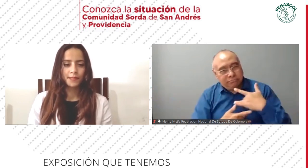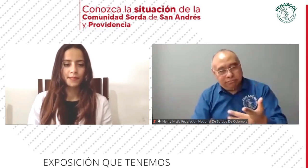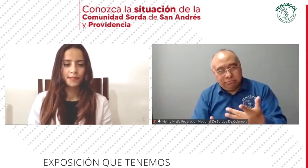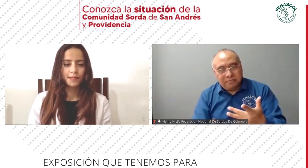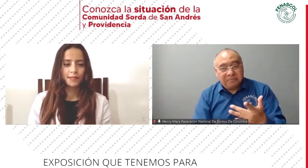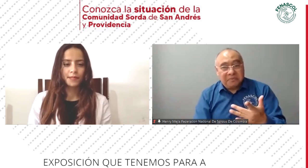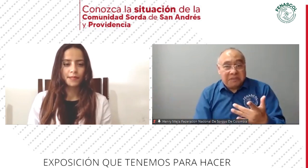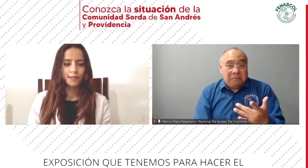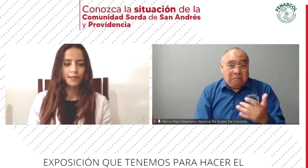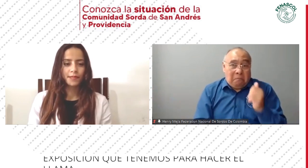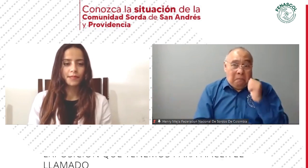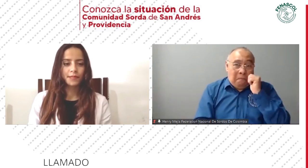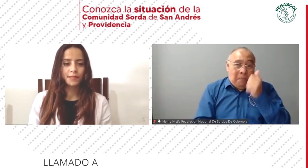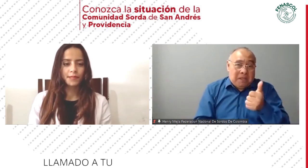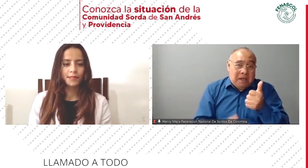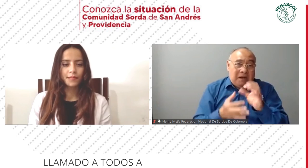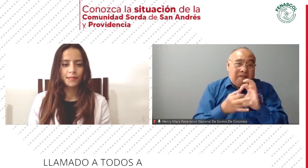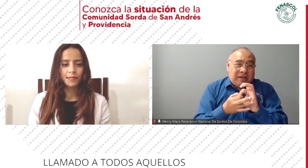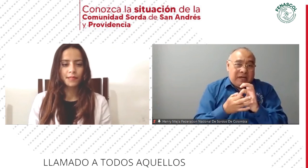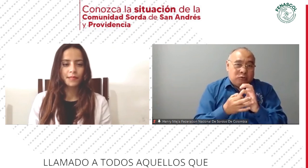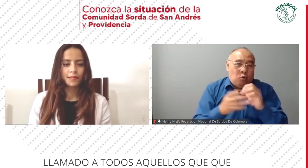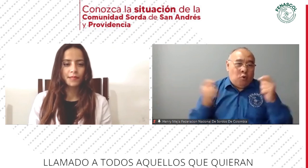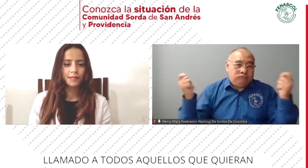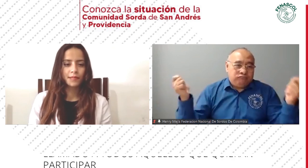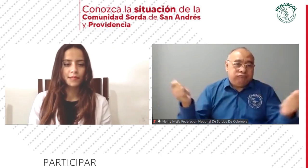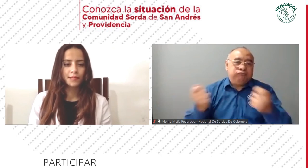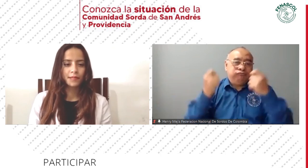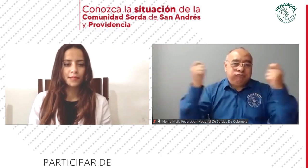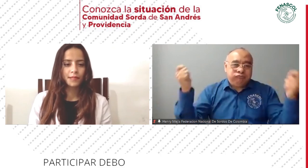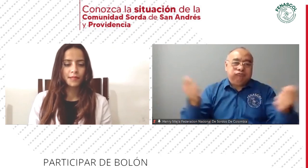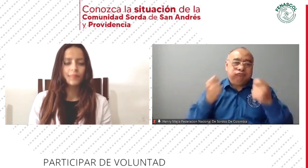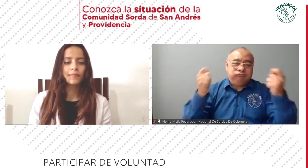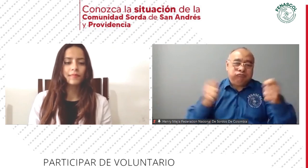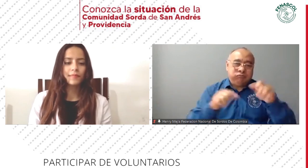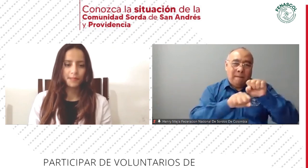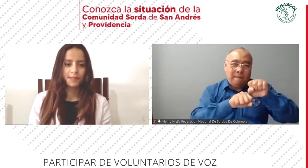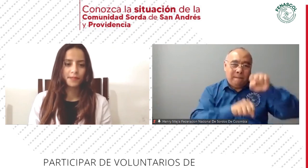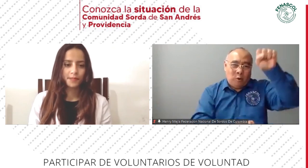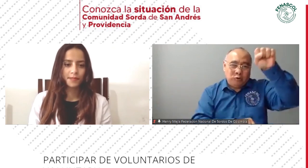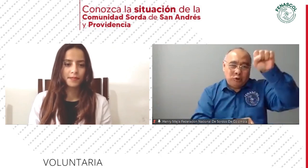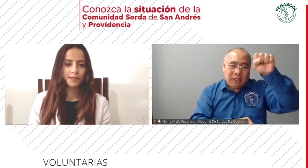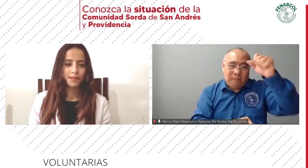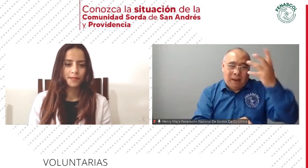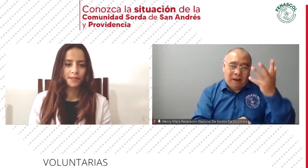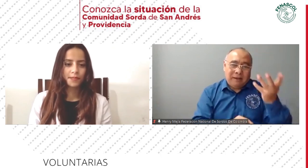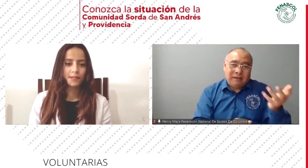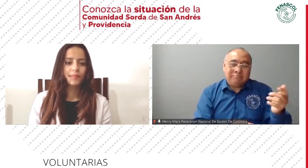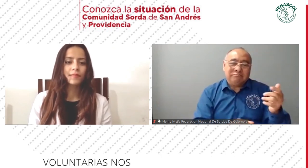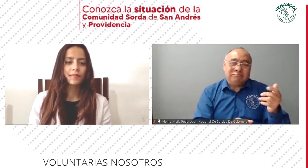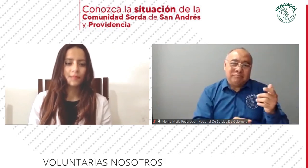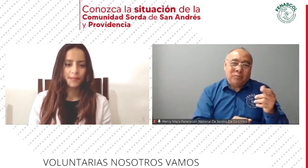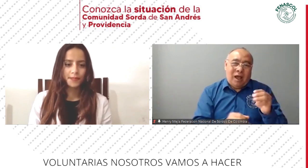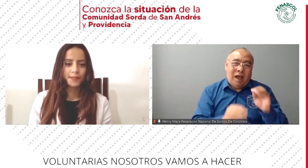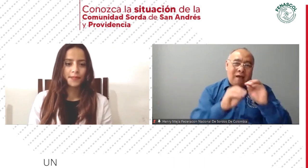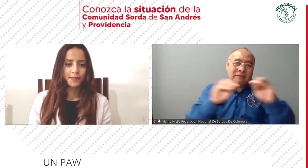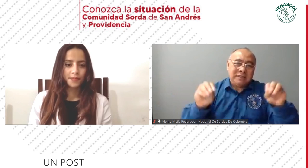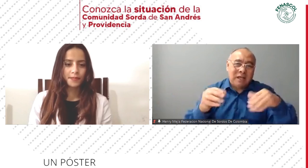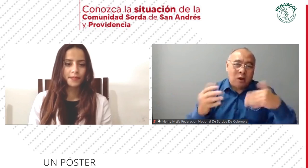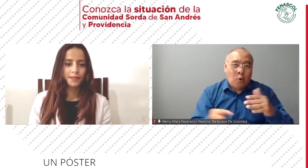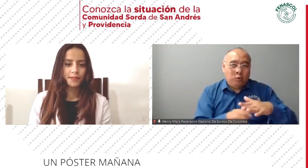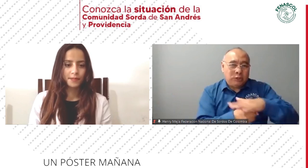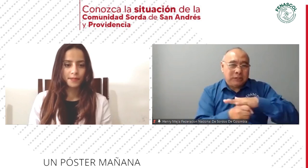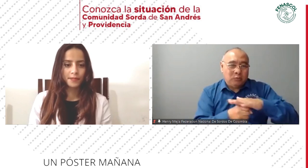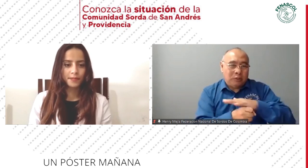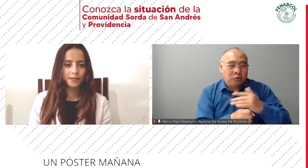para hacer el llamado a todos aquellos que quieran participar de voluntarios de voluntarias nosotros vamos a hacer un póster